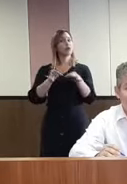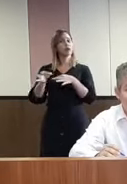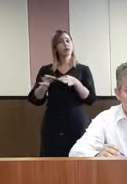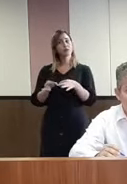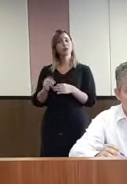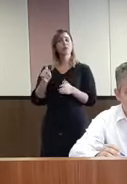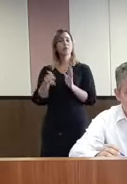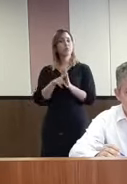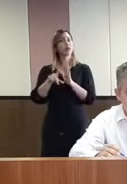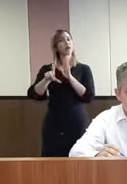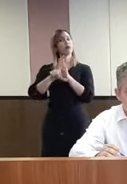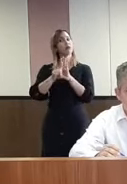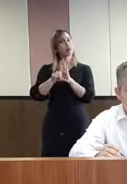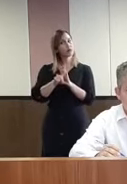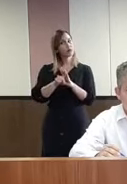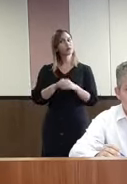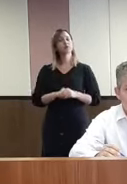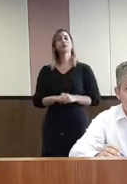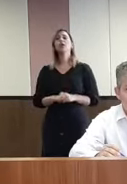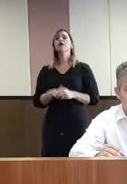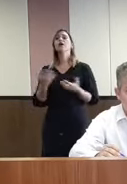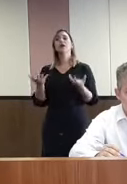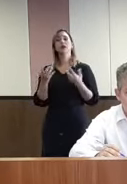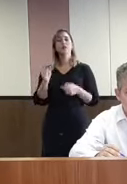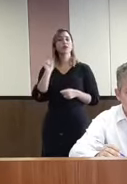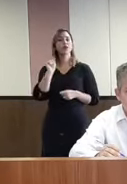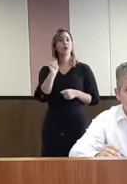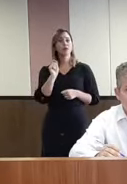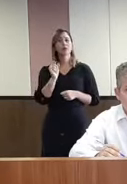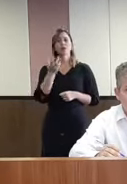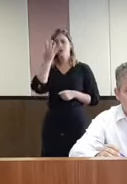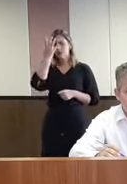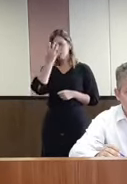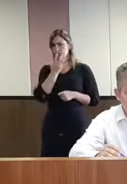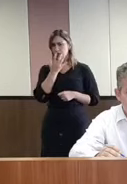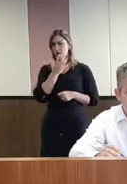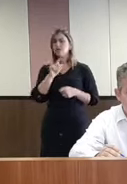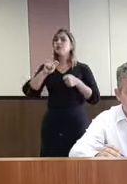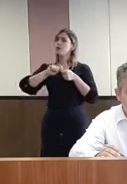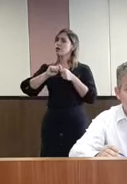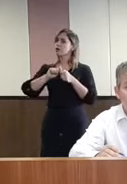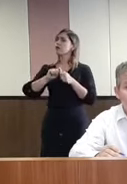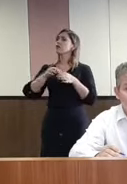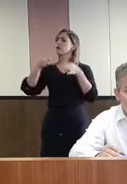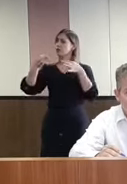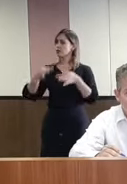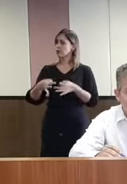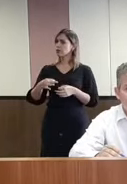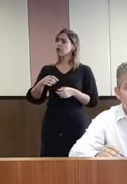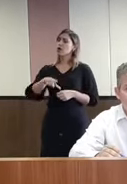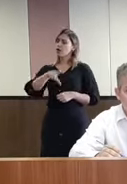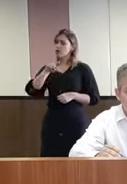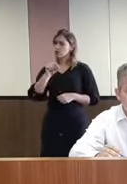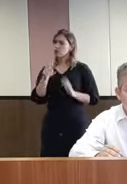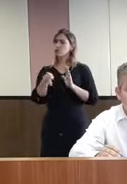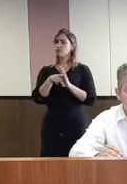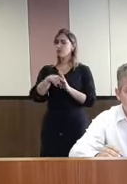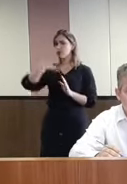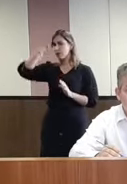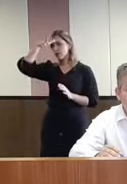a legalidade. O que nós queremos é celeridade para tomar providências para